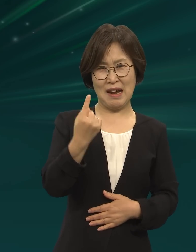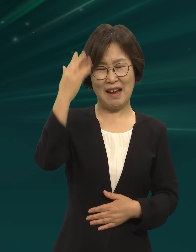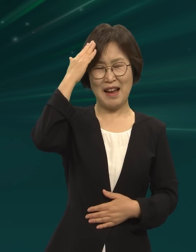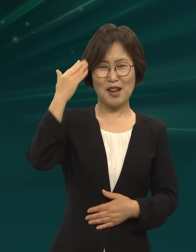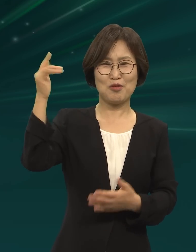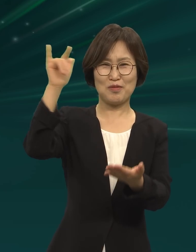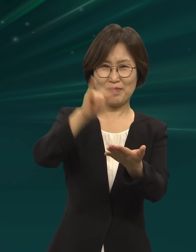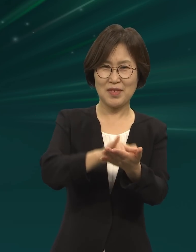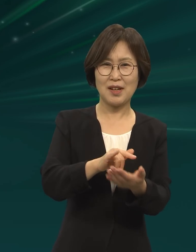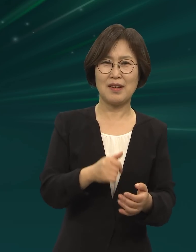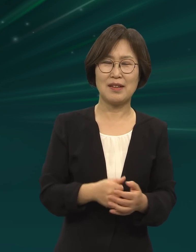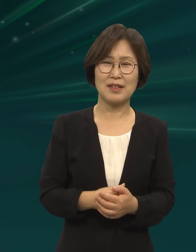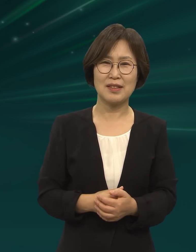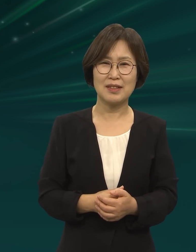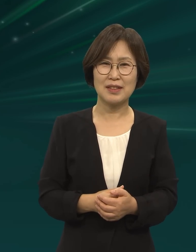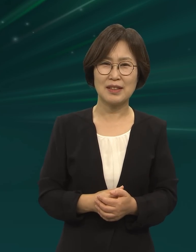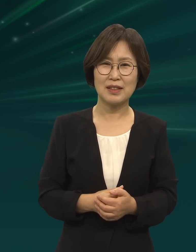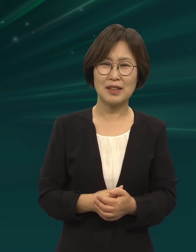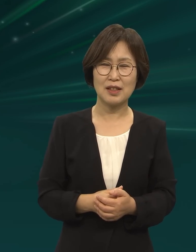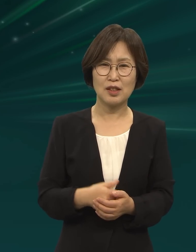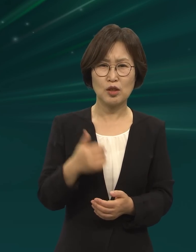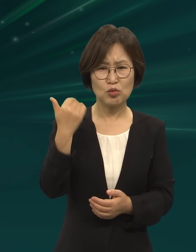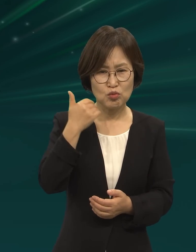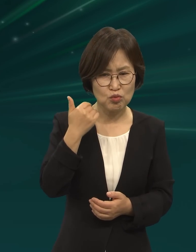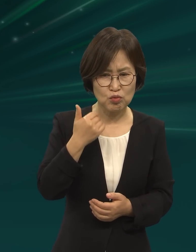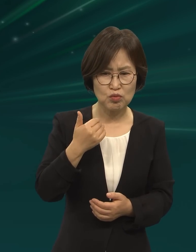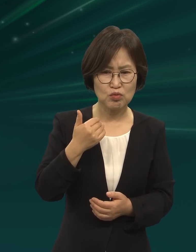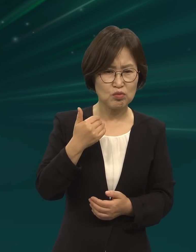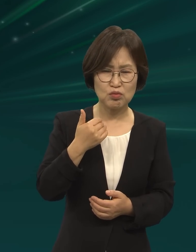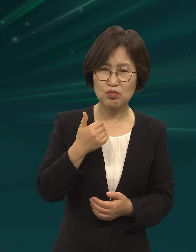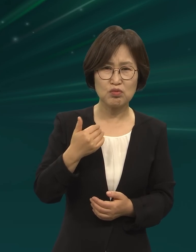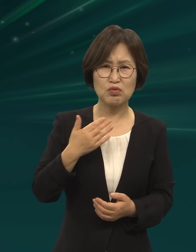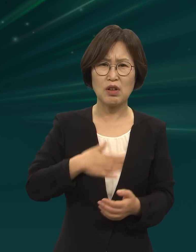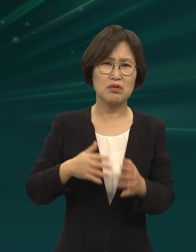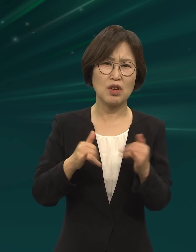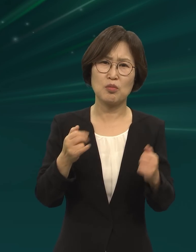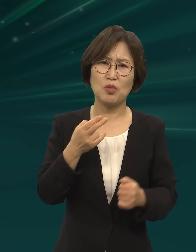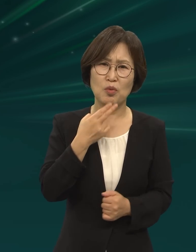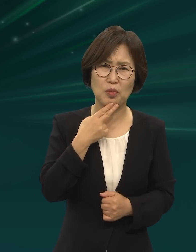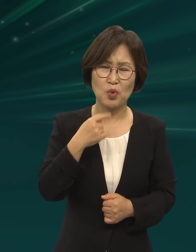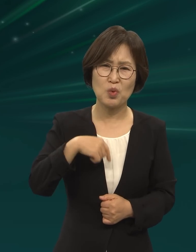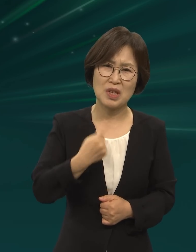근데 한국에 와서 혼자 왔습니다. 누구도 아는 사람 없었고 같이 쓰는